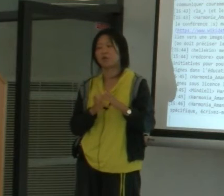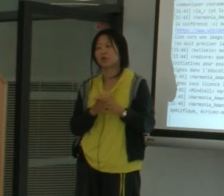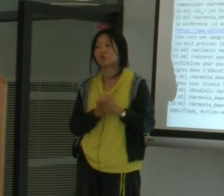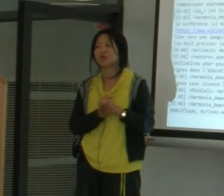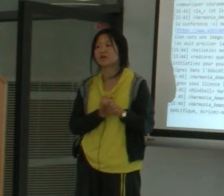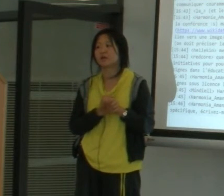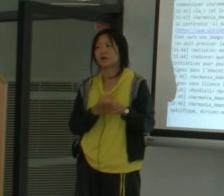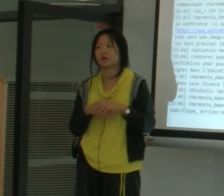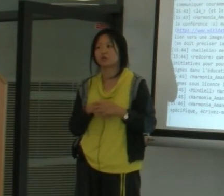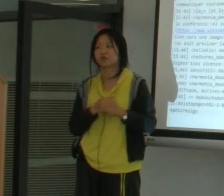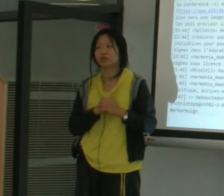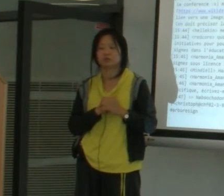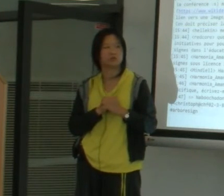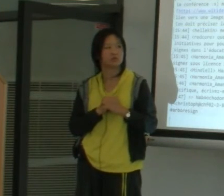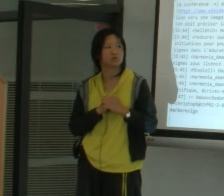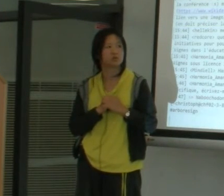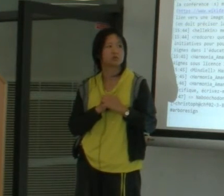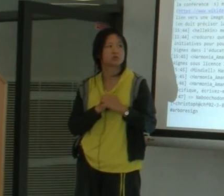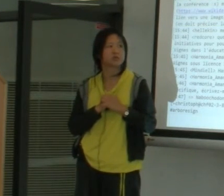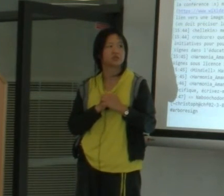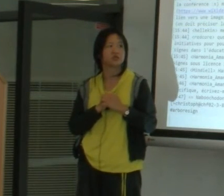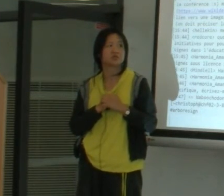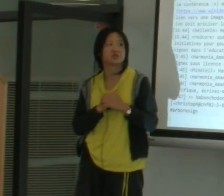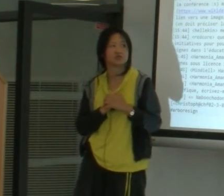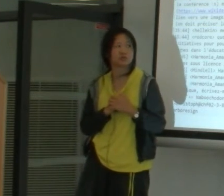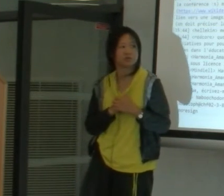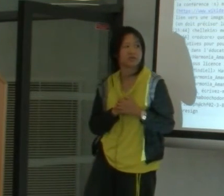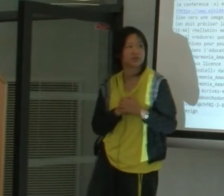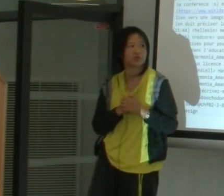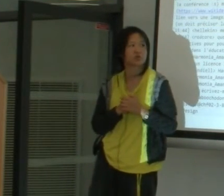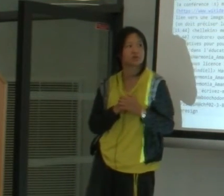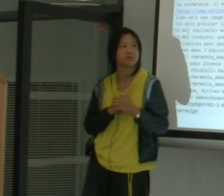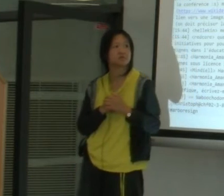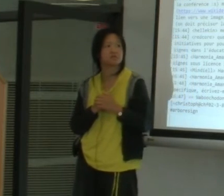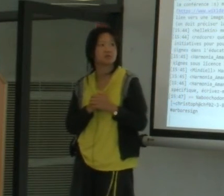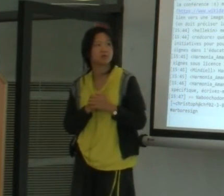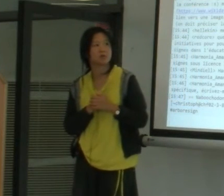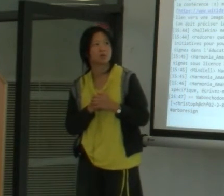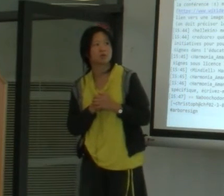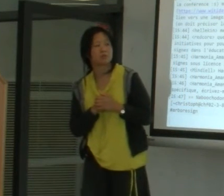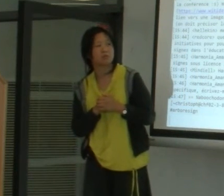Il y a un parcours bilingue à Ramonville qui éduque les enfants sourds directement en langue des signes.